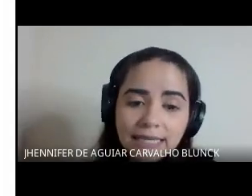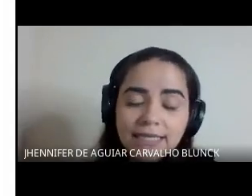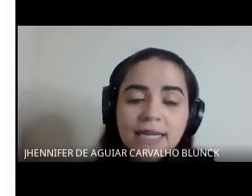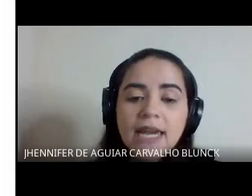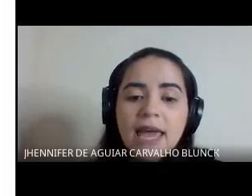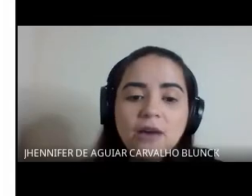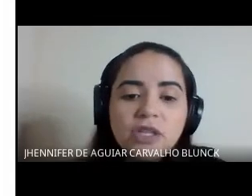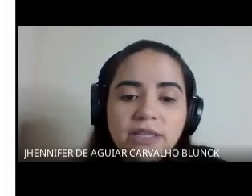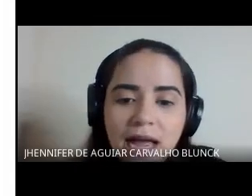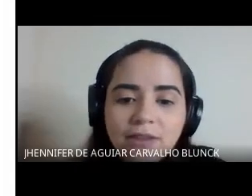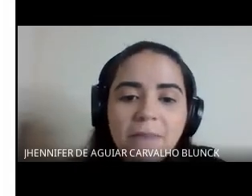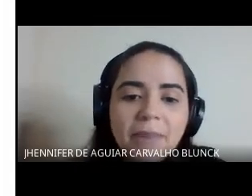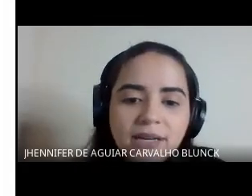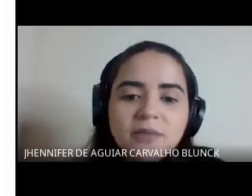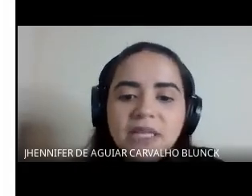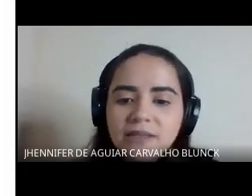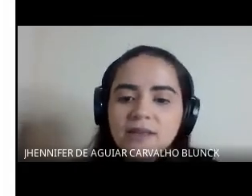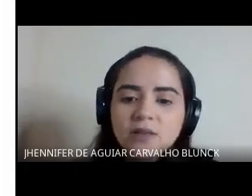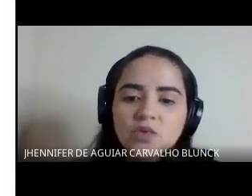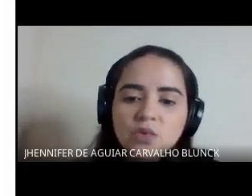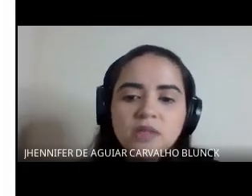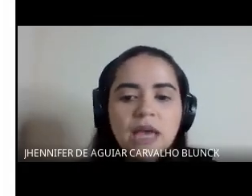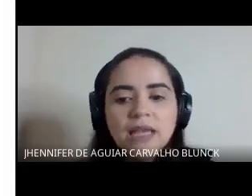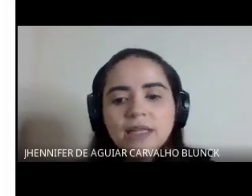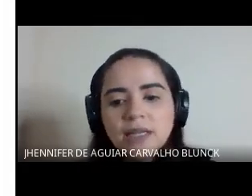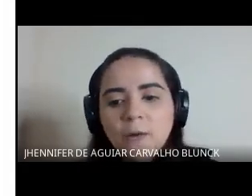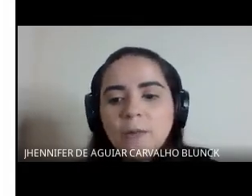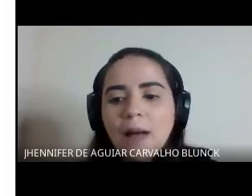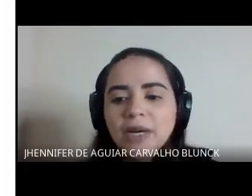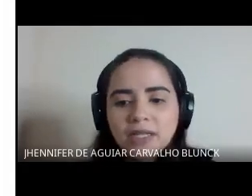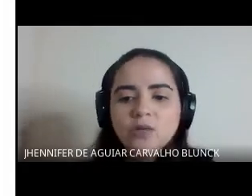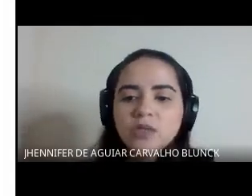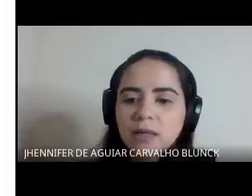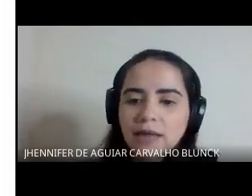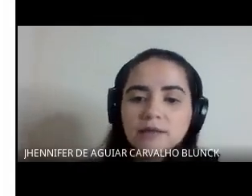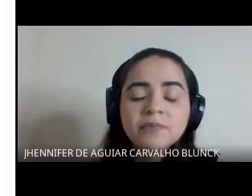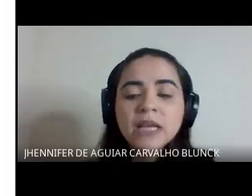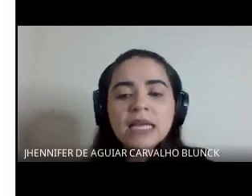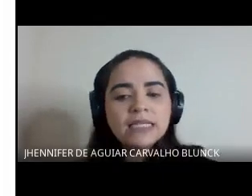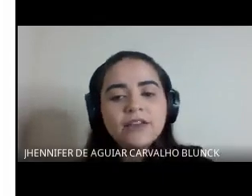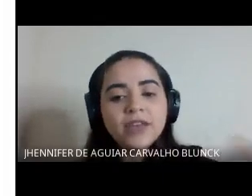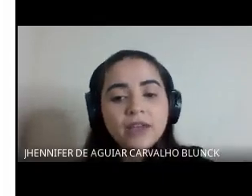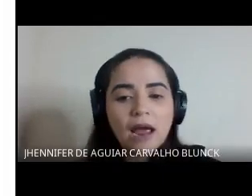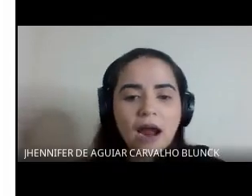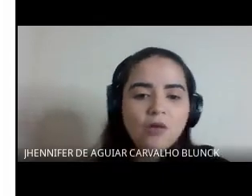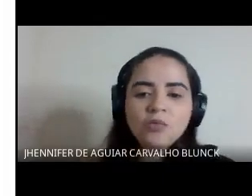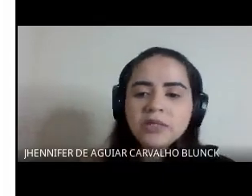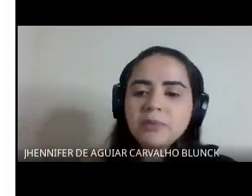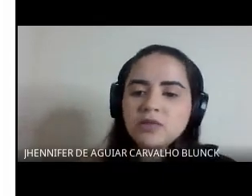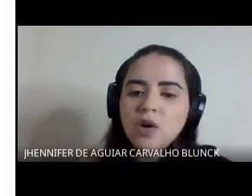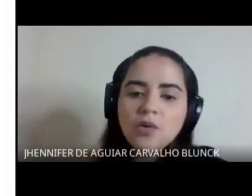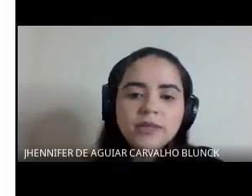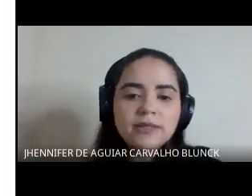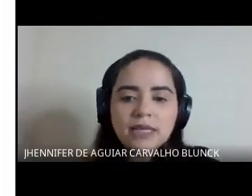Letra D. É utilizada apenas pelas crianças surdas que ainda não aprenderam os sinais. Teve